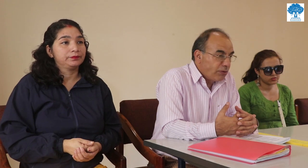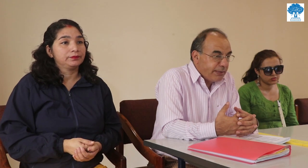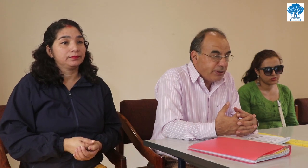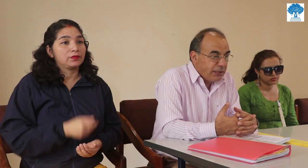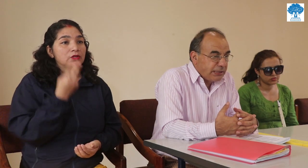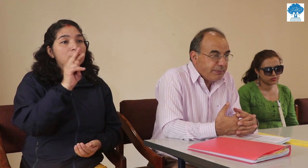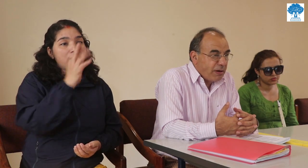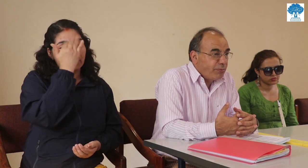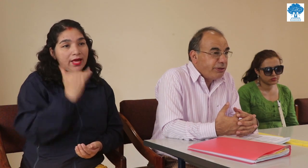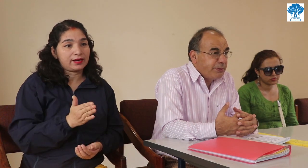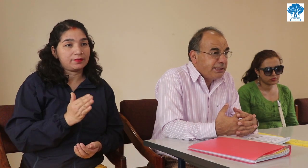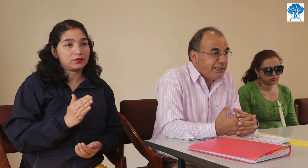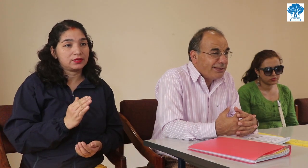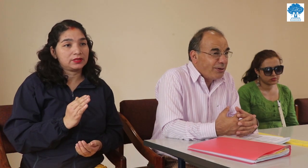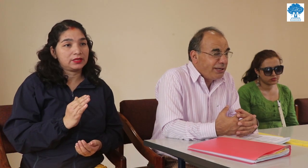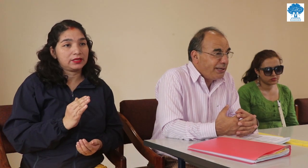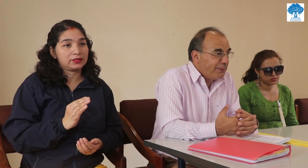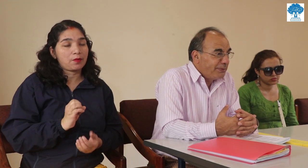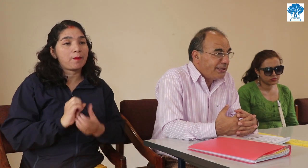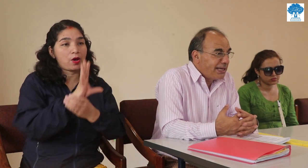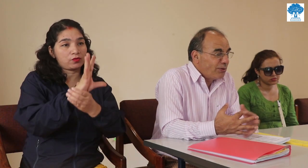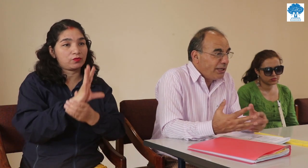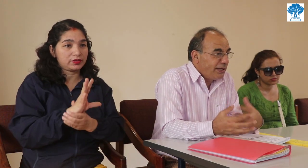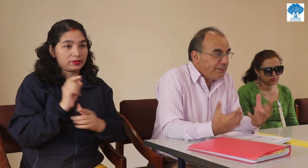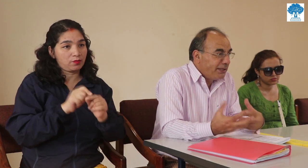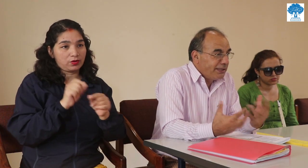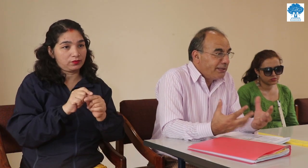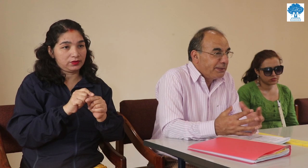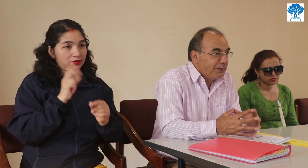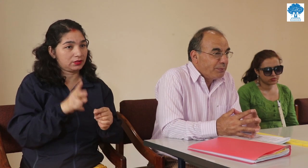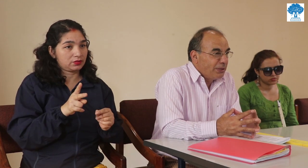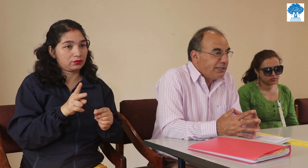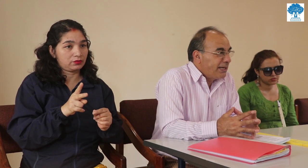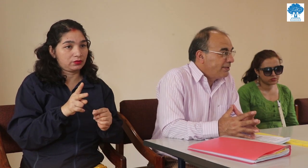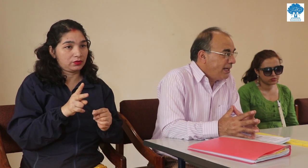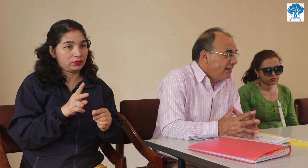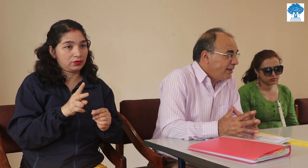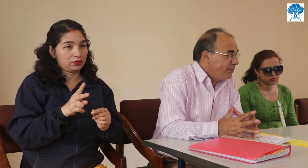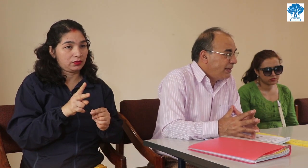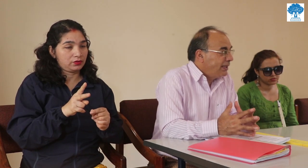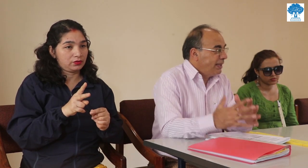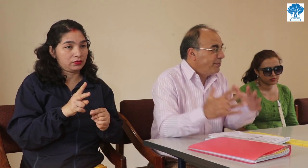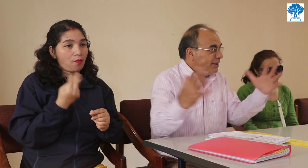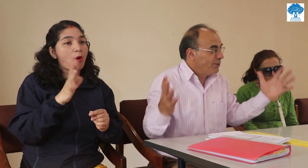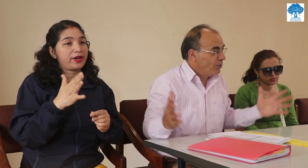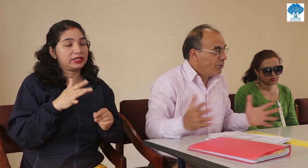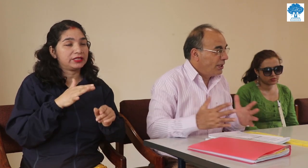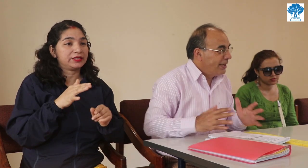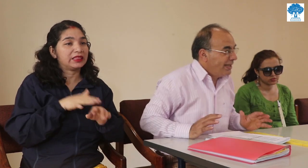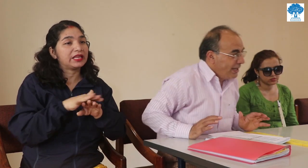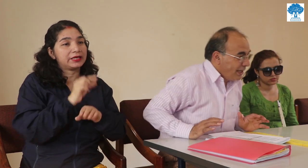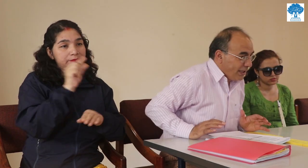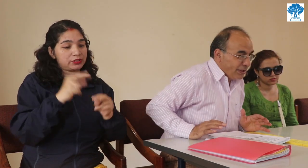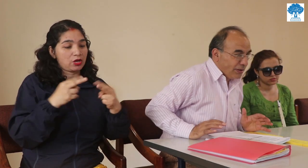त्यसो भएको हुनाले मैले खासै पावर पोइन्ट प्रेजेन्टेसन गर्ने त्यति साह्रो धेरै मैले जागर चलाइनँ किनभने यति धेरै विषयवस्तुहरू